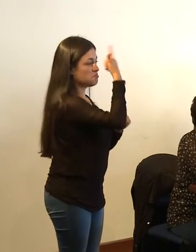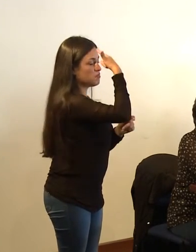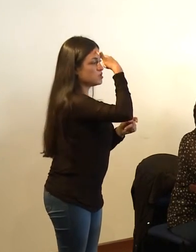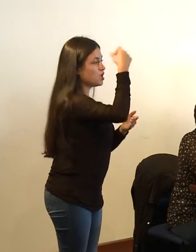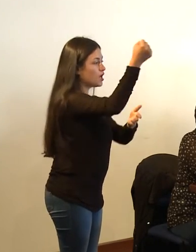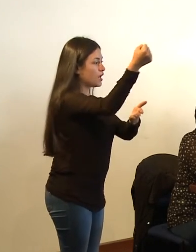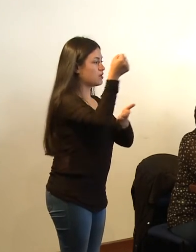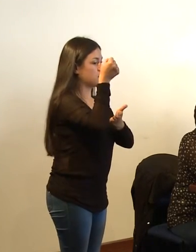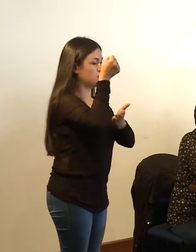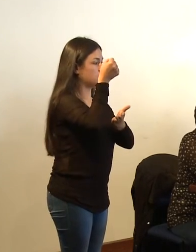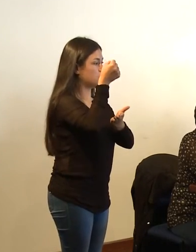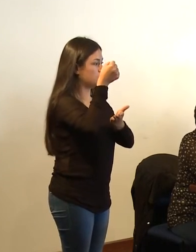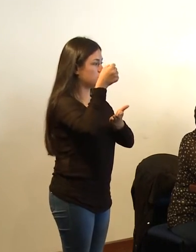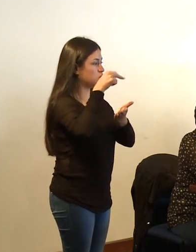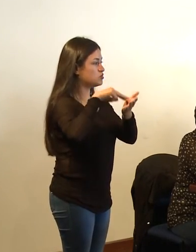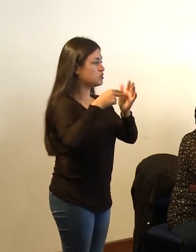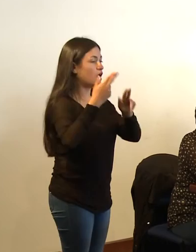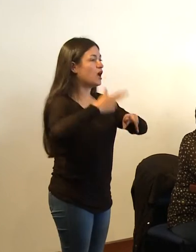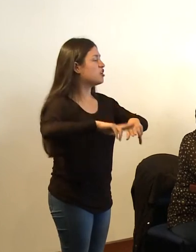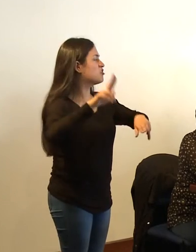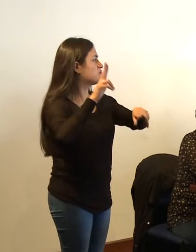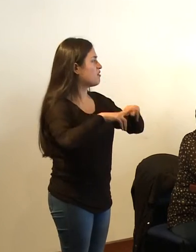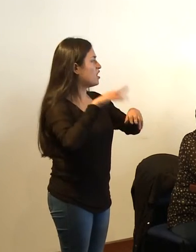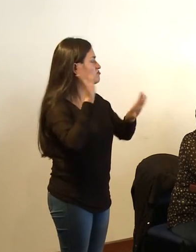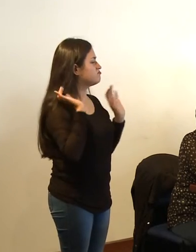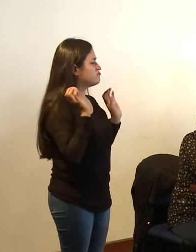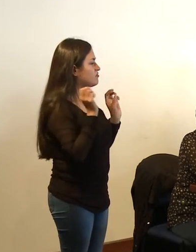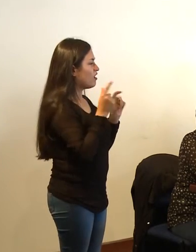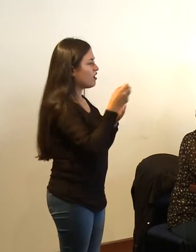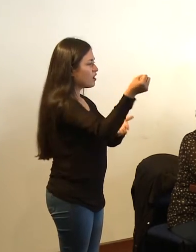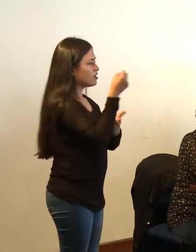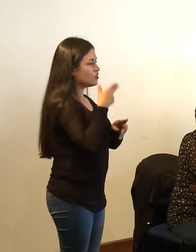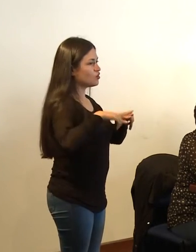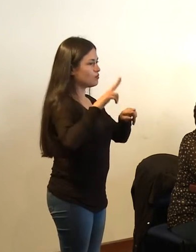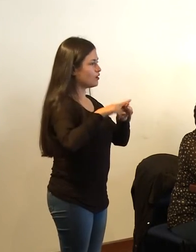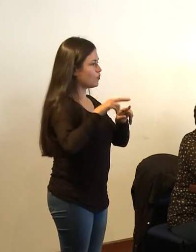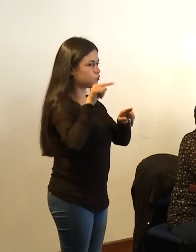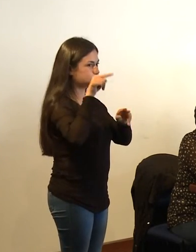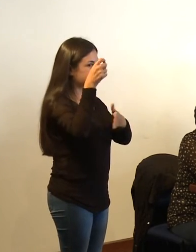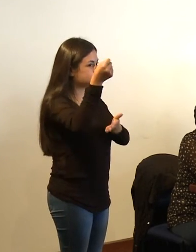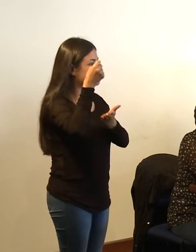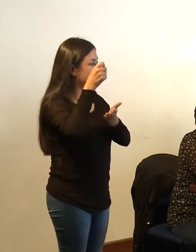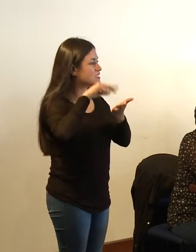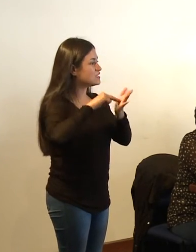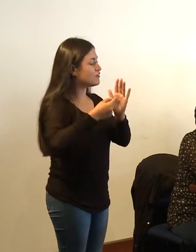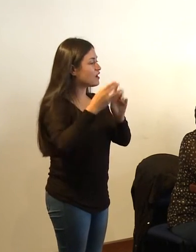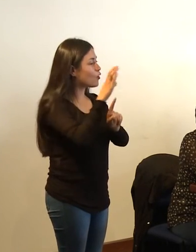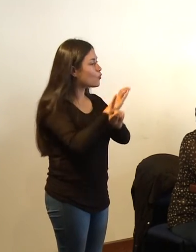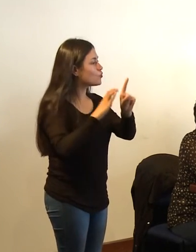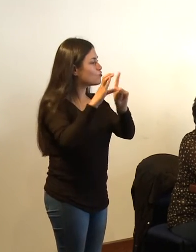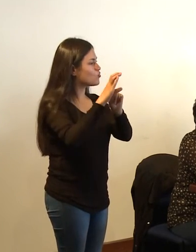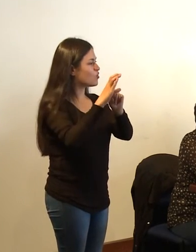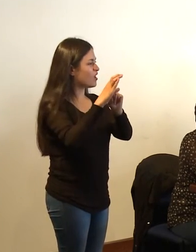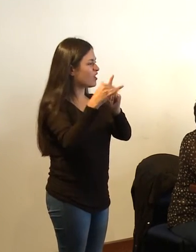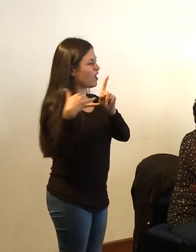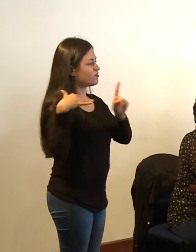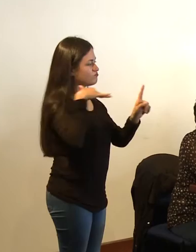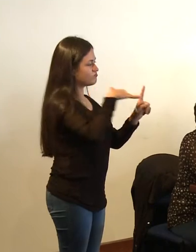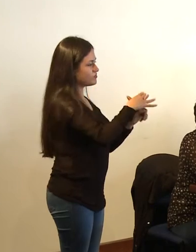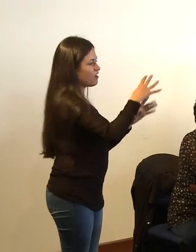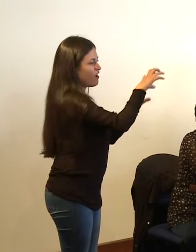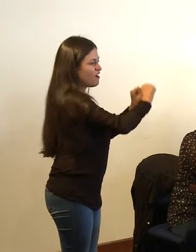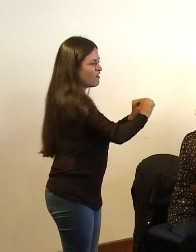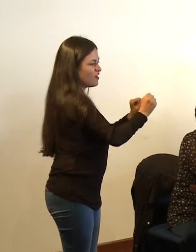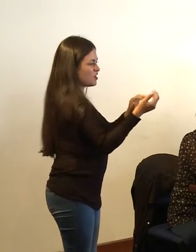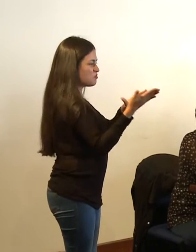capitalismo es una naturaleza, sino que es una cultura, una espiritualidad de destrucción y de muerte, y ha impuesto